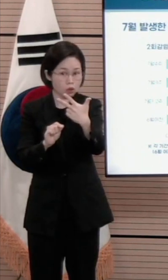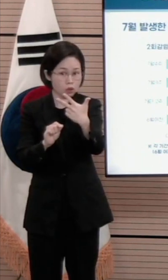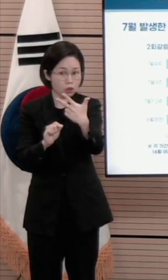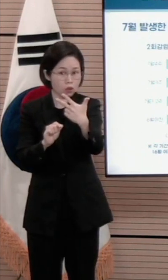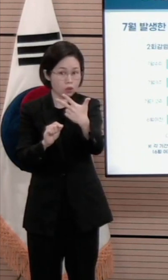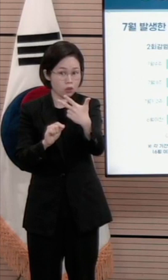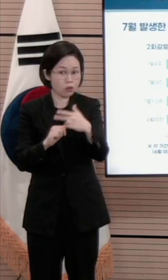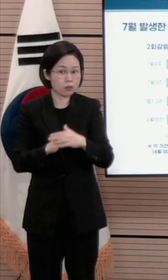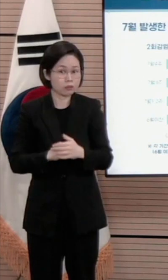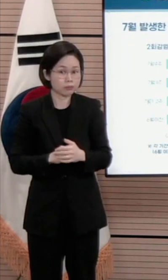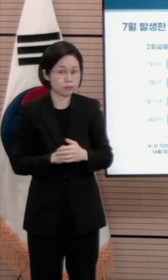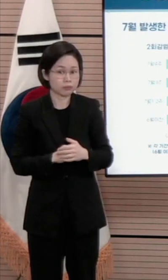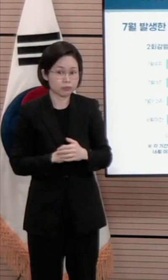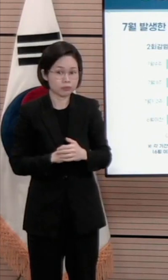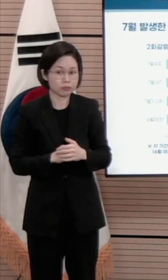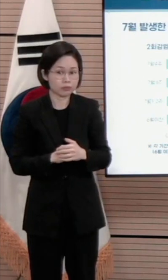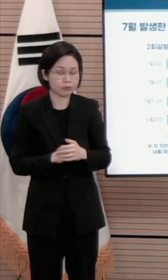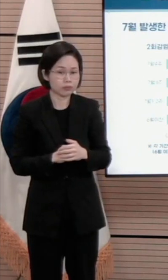보시면